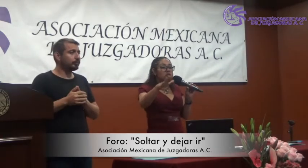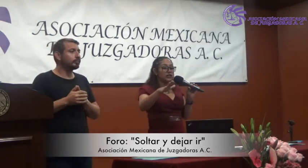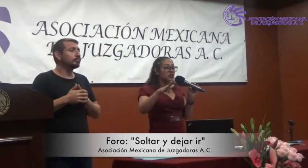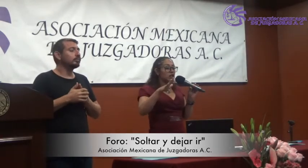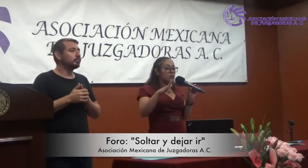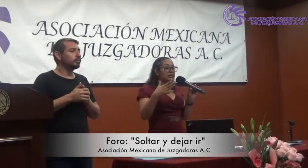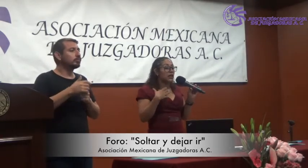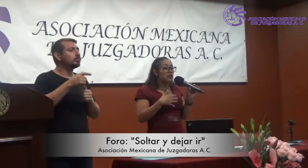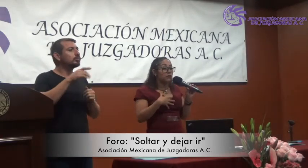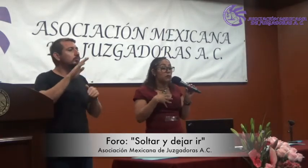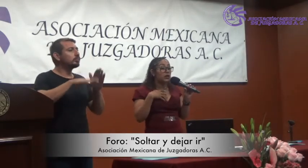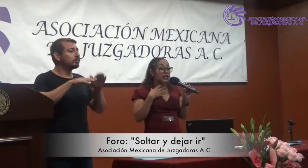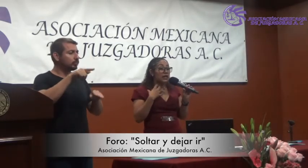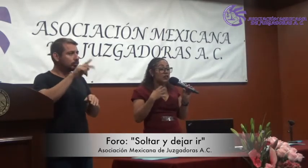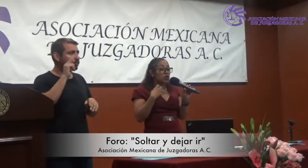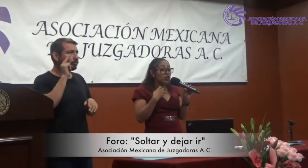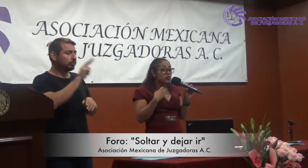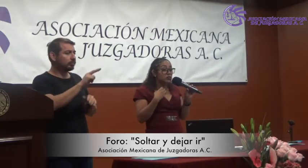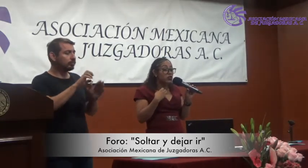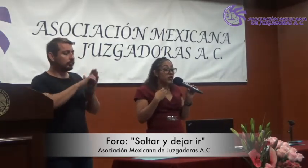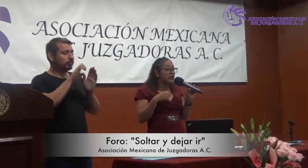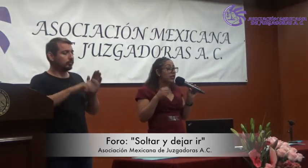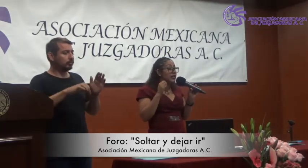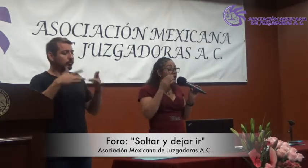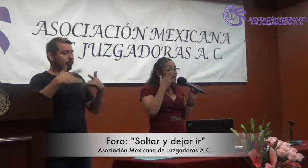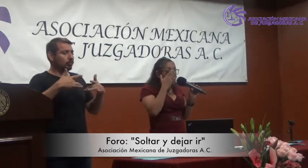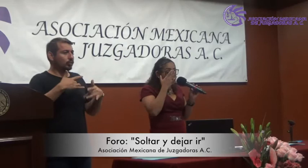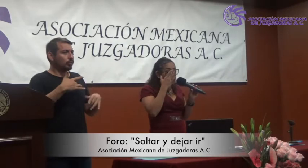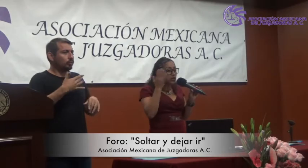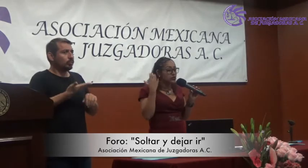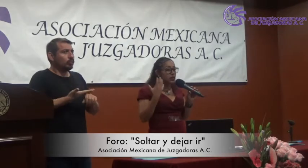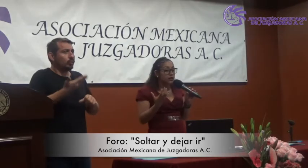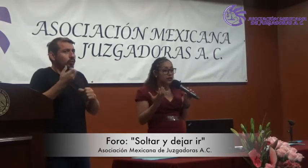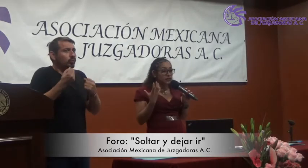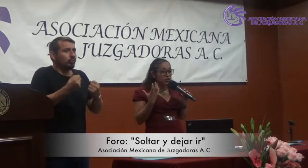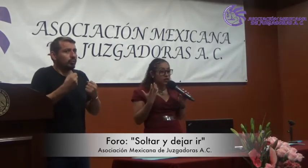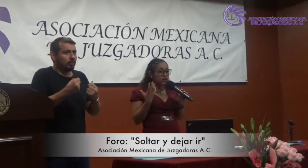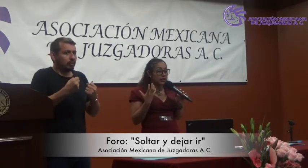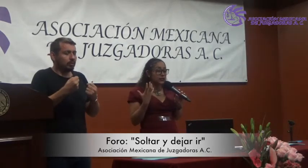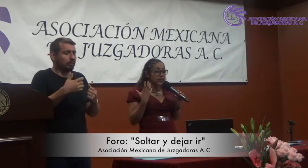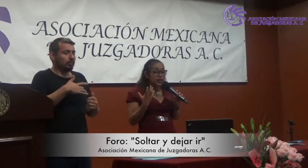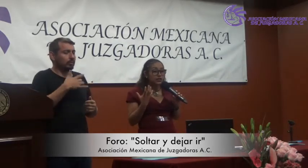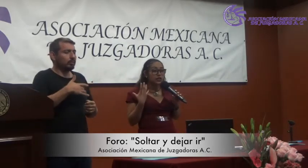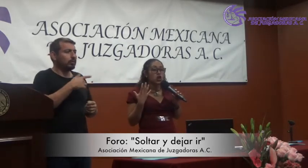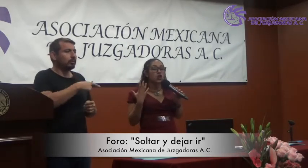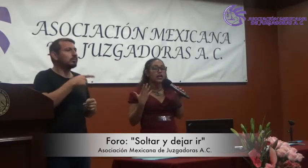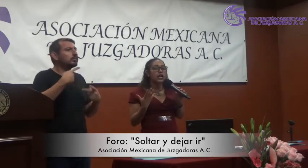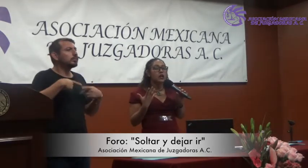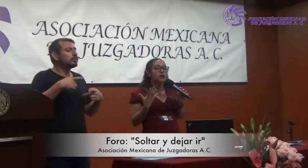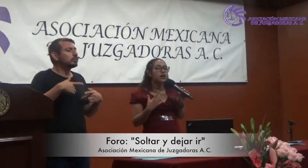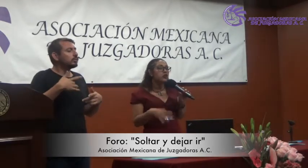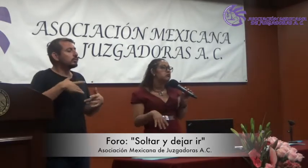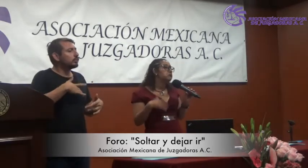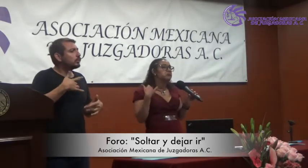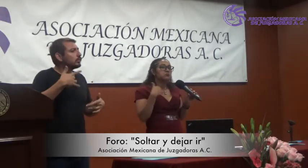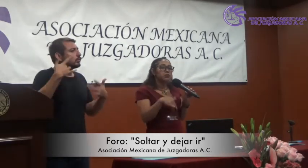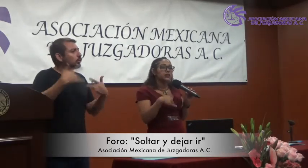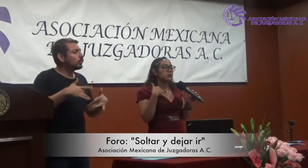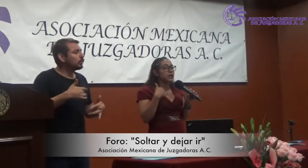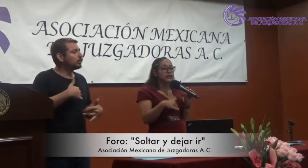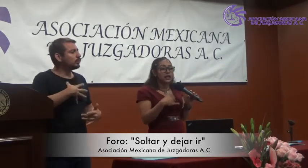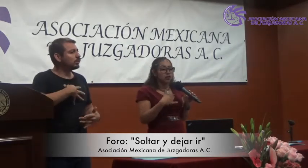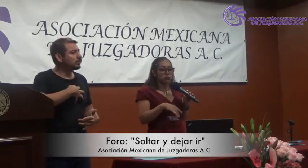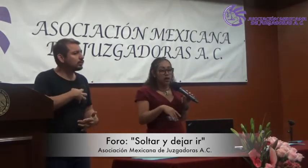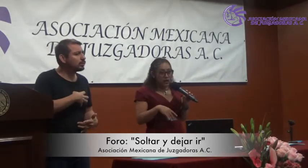han visto qué es lo que pasa. Porque el dolor es muy fuerte y algunas personas con la intención de silenciar ese dolor, de calmarlo,